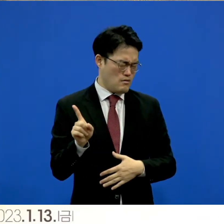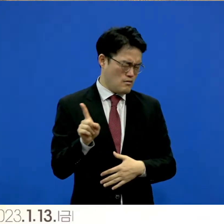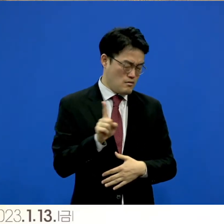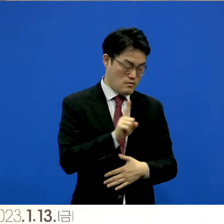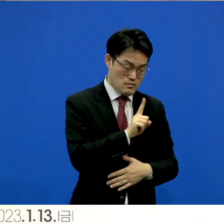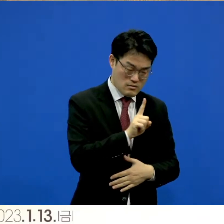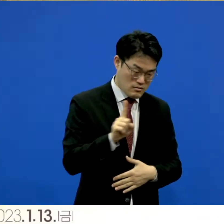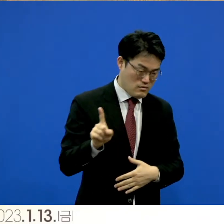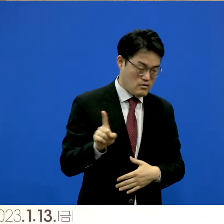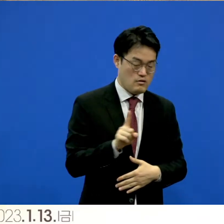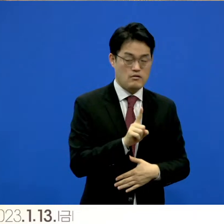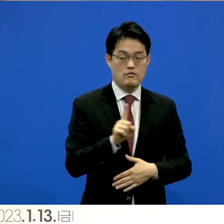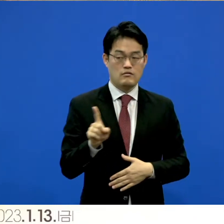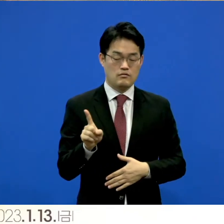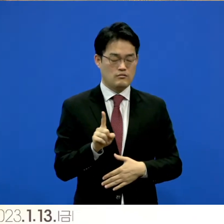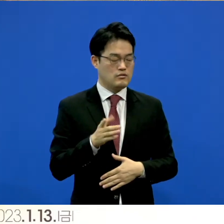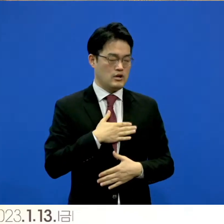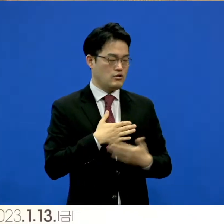거부하지 않는다.